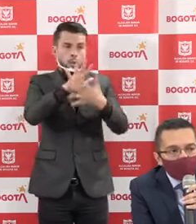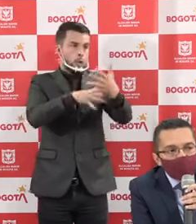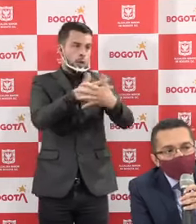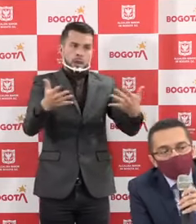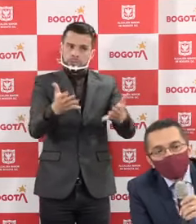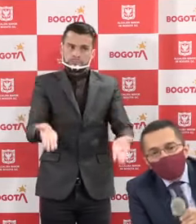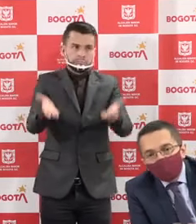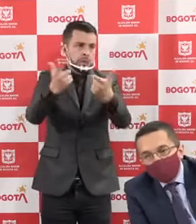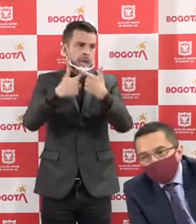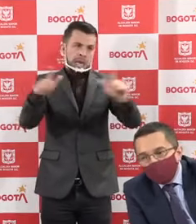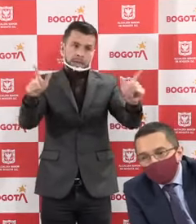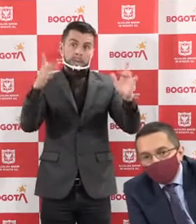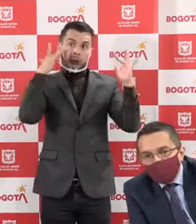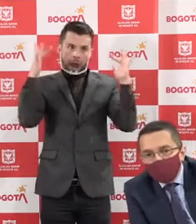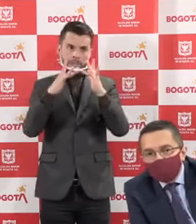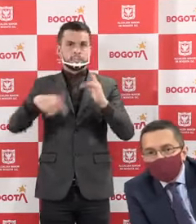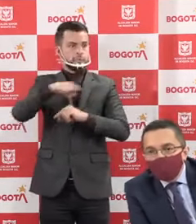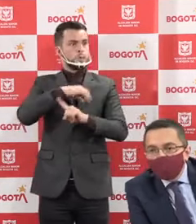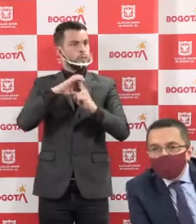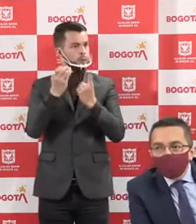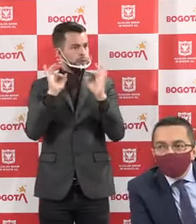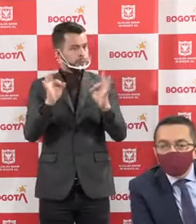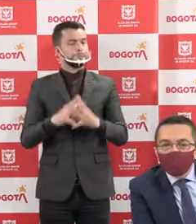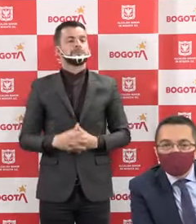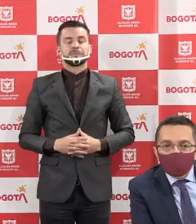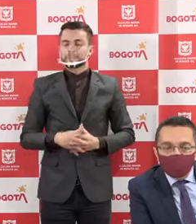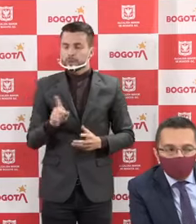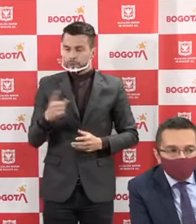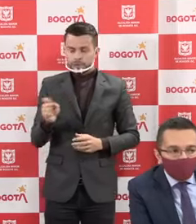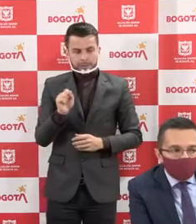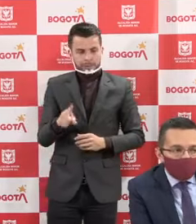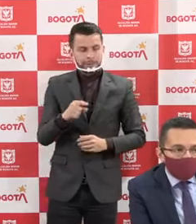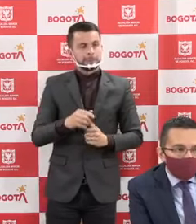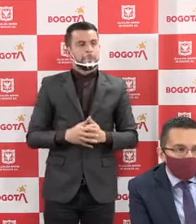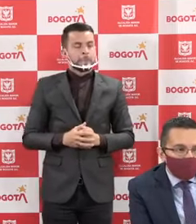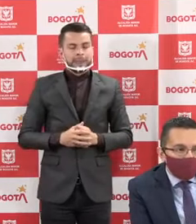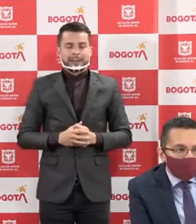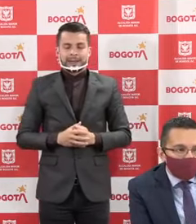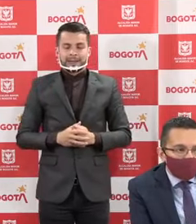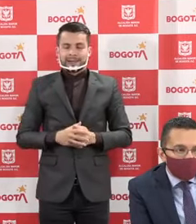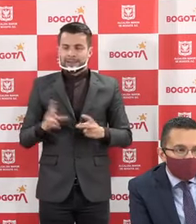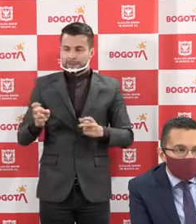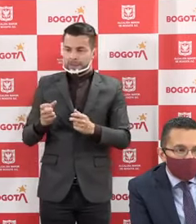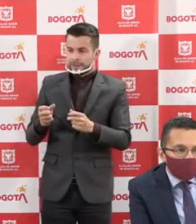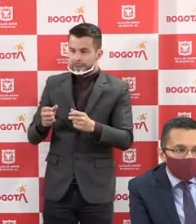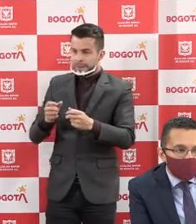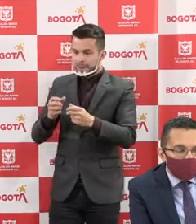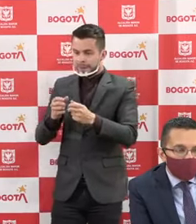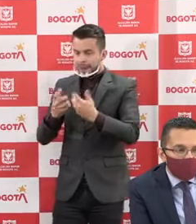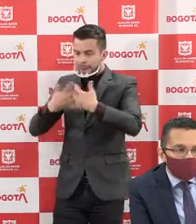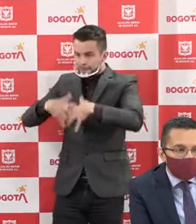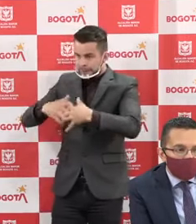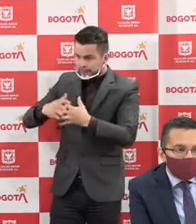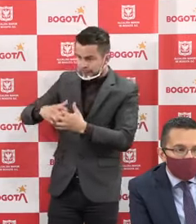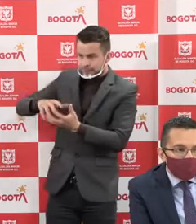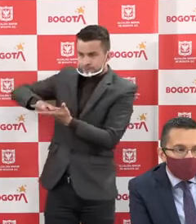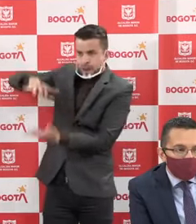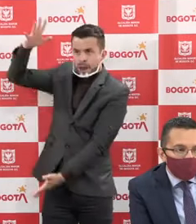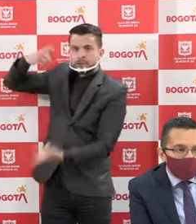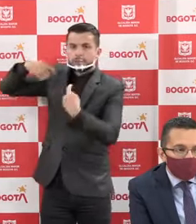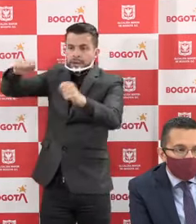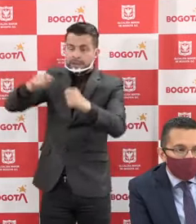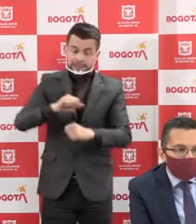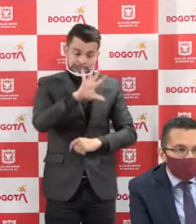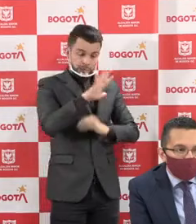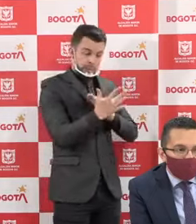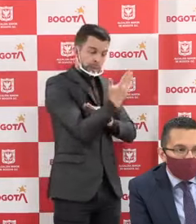bogotá listo y una aclaración que preguntan el comercio al detal tiene horario desde las 5 de la mañana hasta las 9 de la noche y